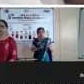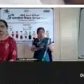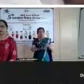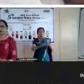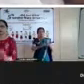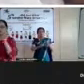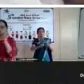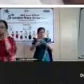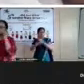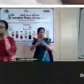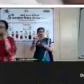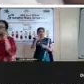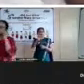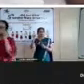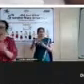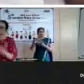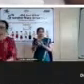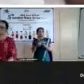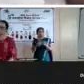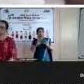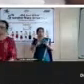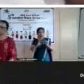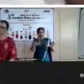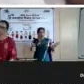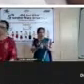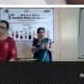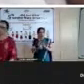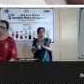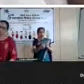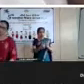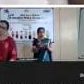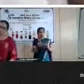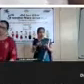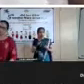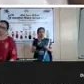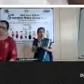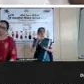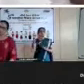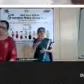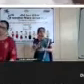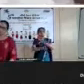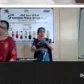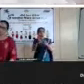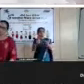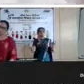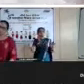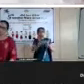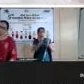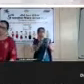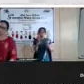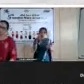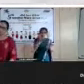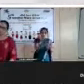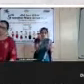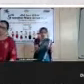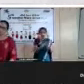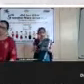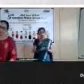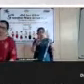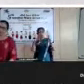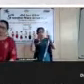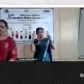देने और इस दिव्यांगजन आंदोलन के माध्यम से उत्तर पूर्व के प्रत्येक समुदाय की विरासत को संरक्षित करने के लिए हम